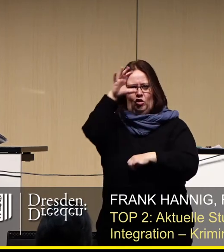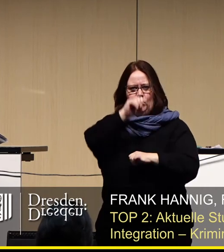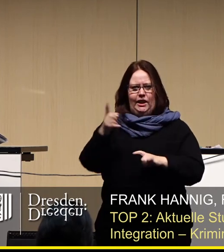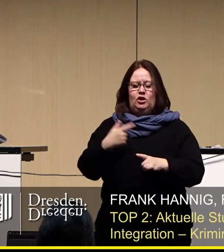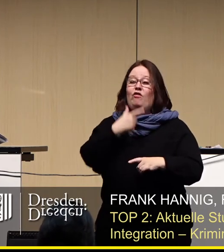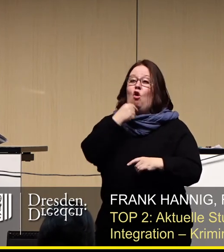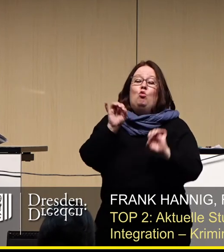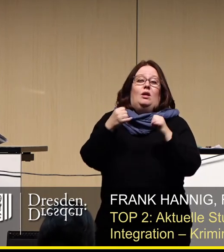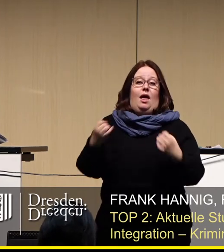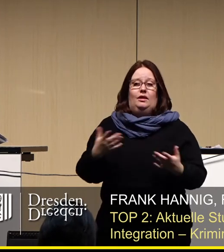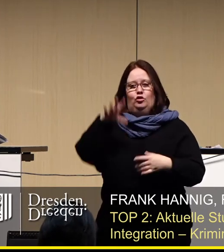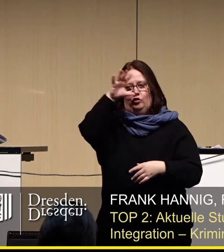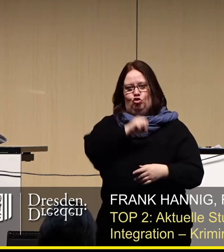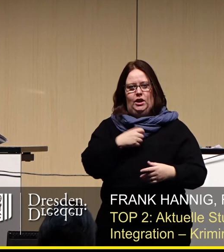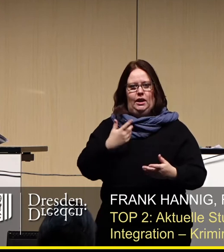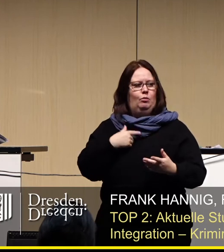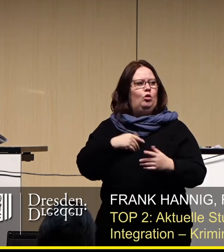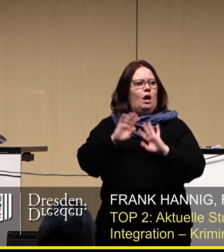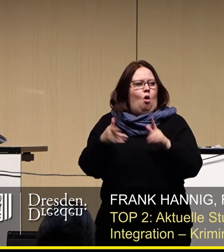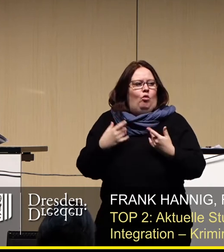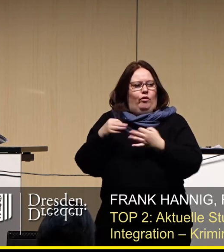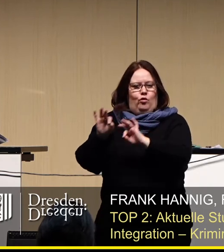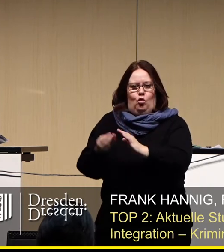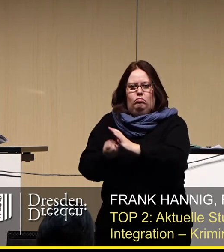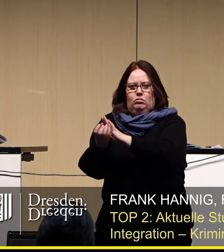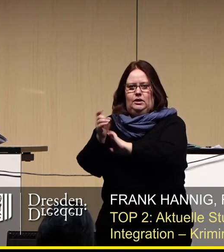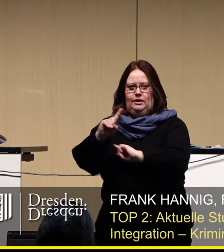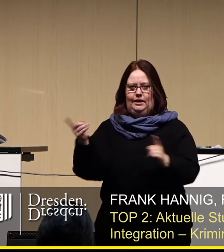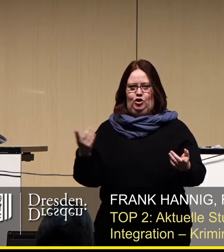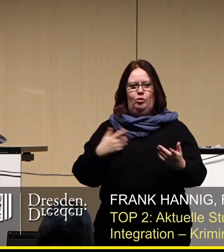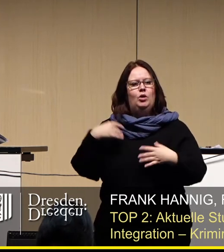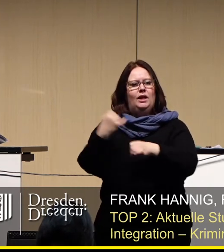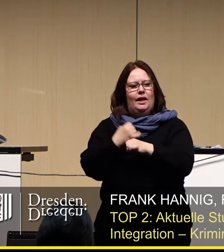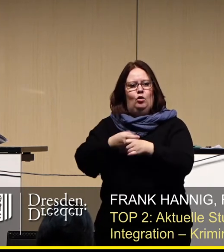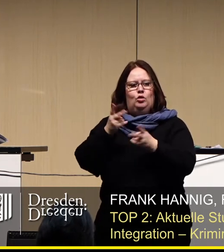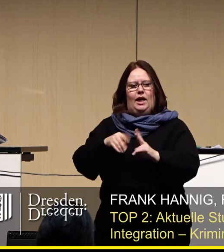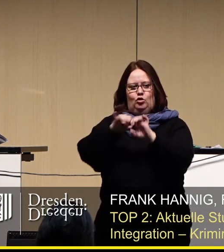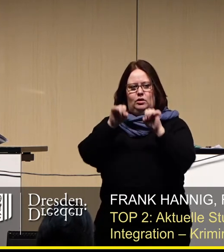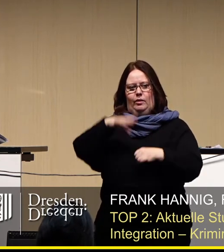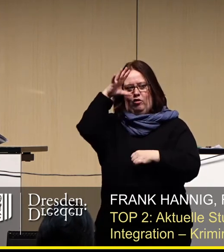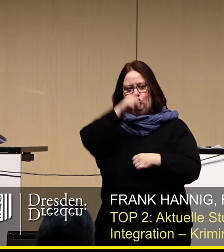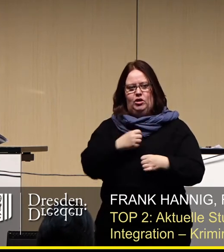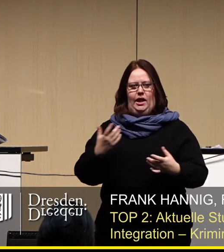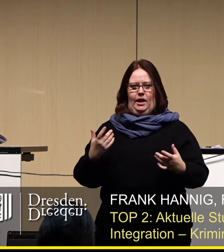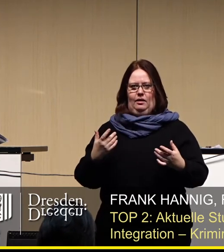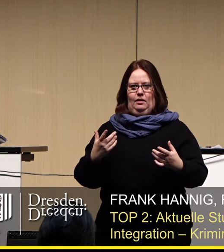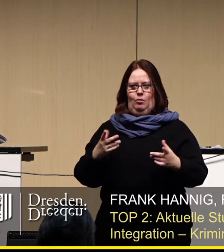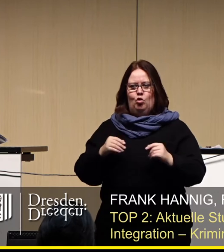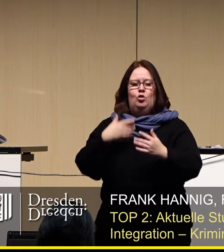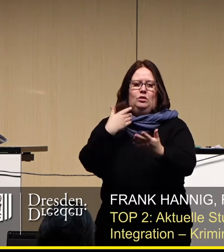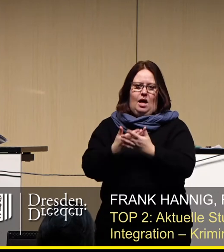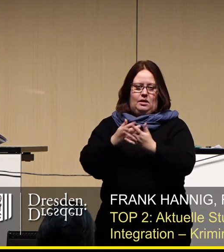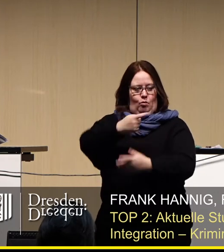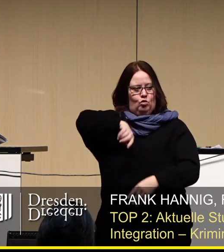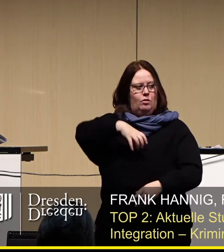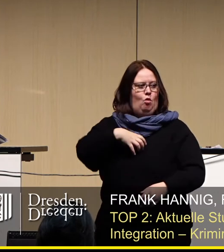und können unser Rechtssystem teilweise auch nicht verstehen. Wir tun aber auch nichts dafür, dass diese Täter unser Rechtssystem verstehen. Und genau das ist